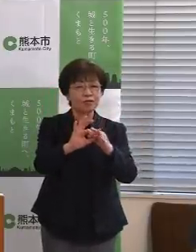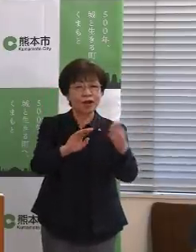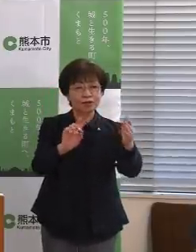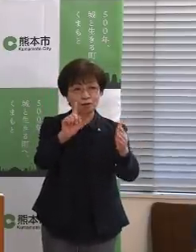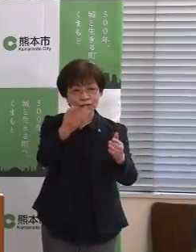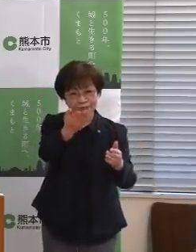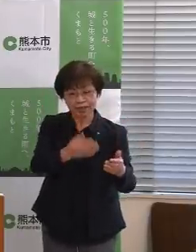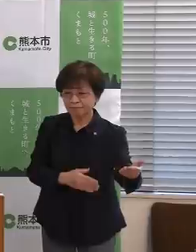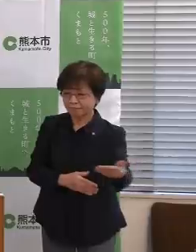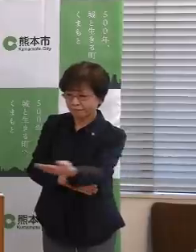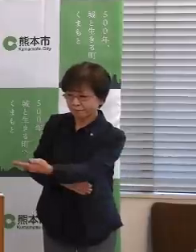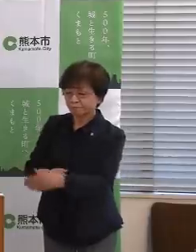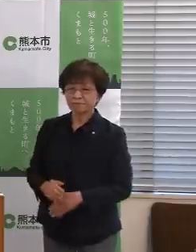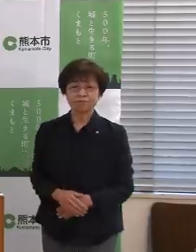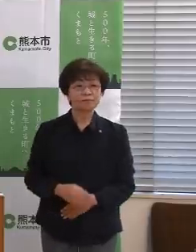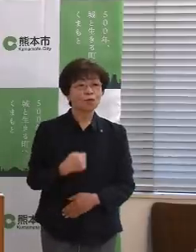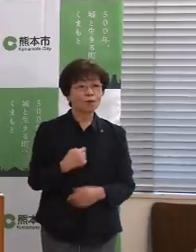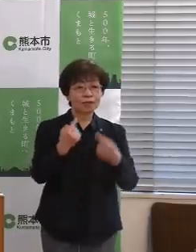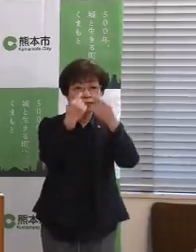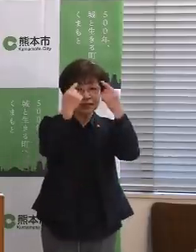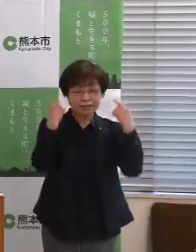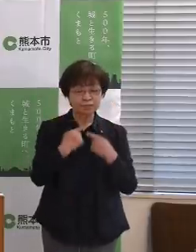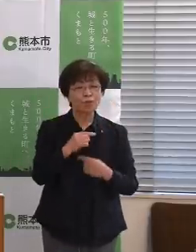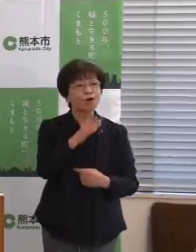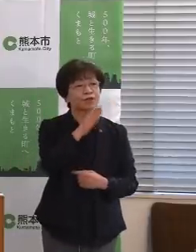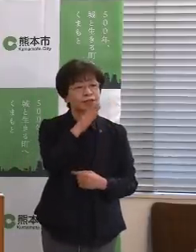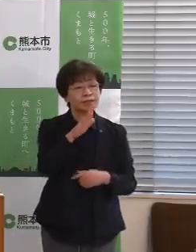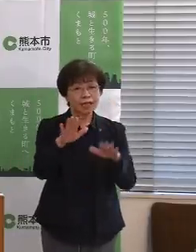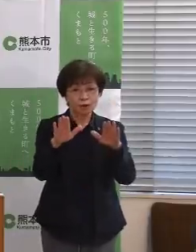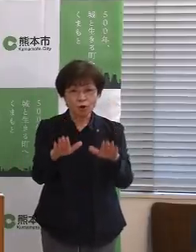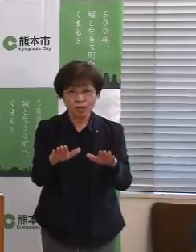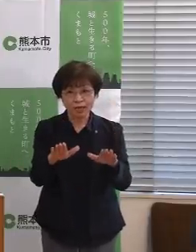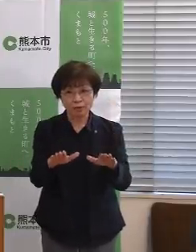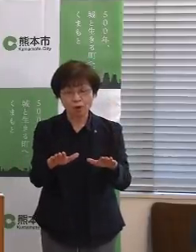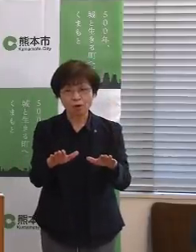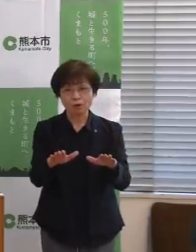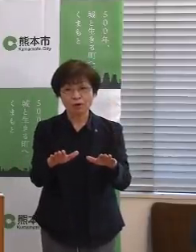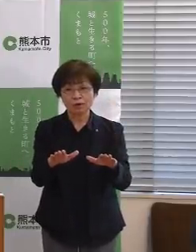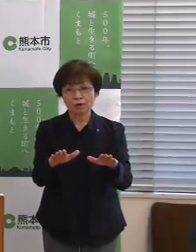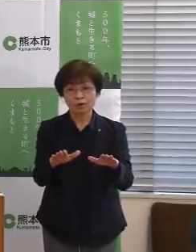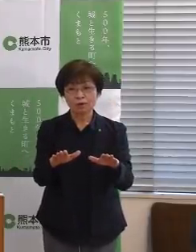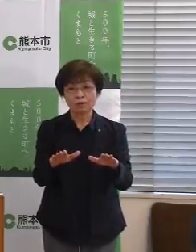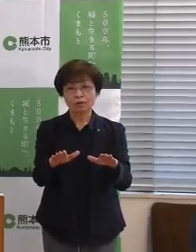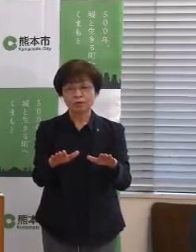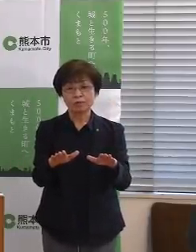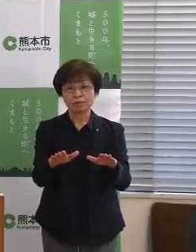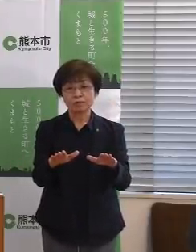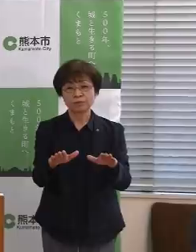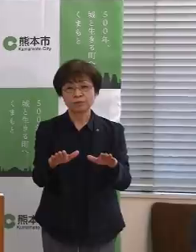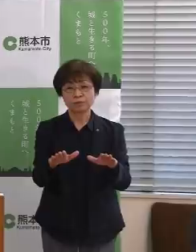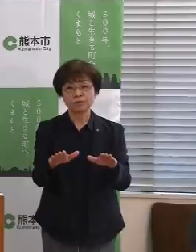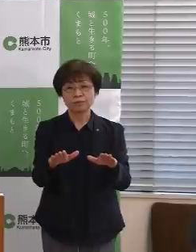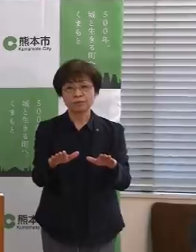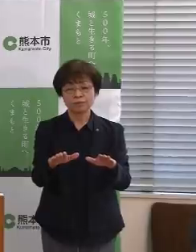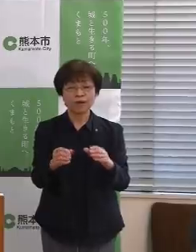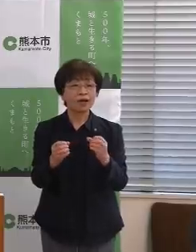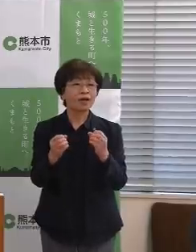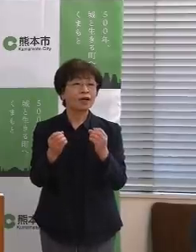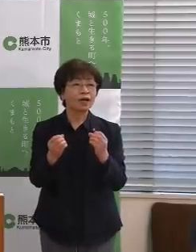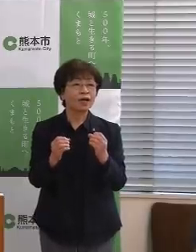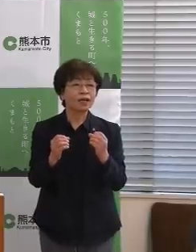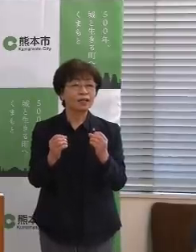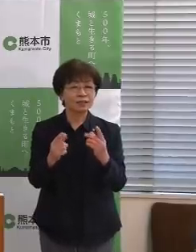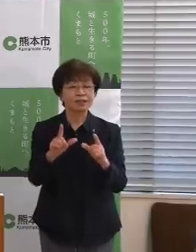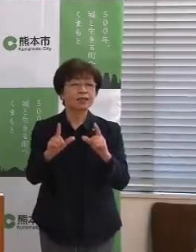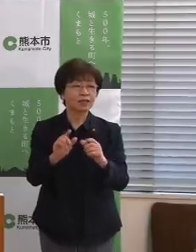ますか。 私自身もですね、実際今回の、この、まあ、新型コロナウイルス感